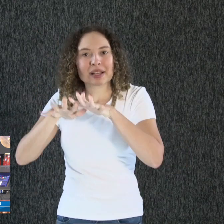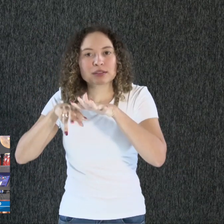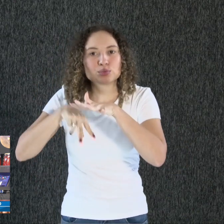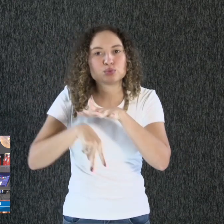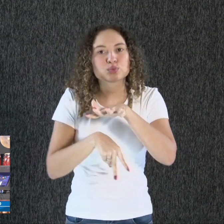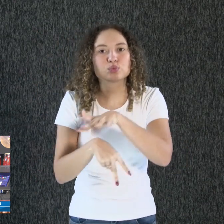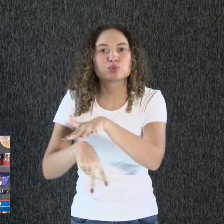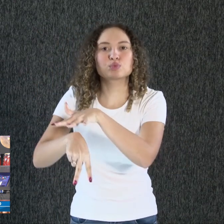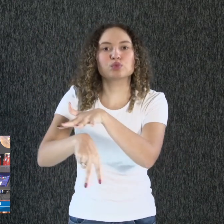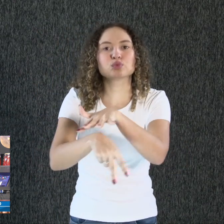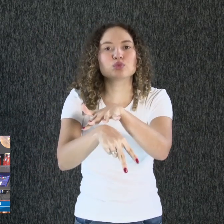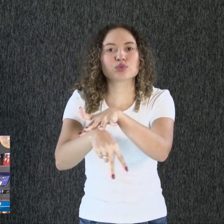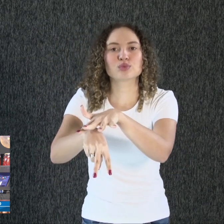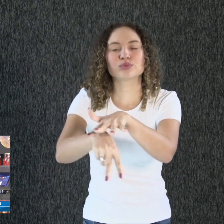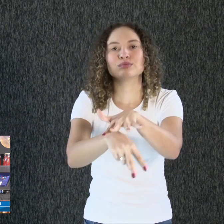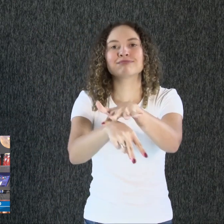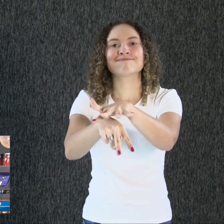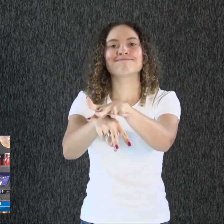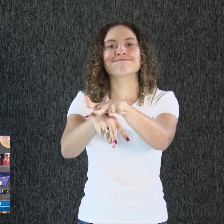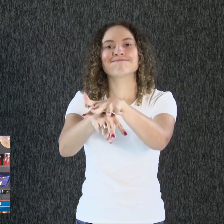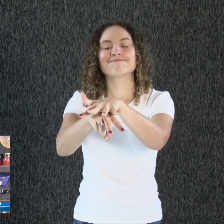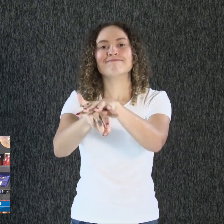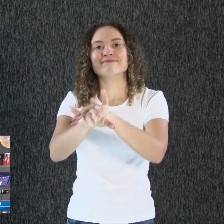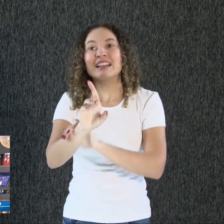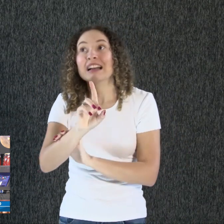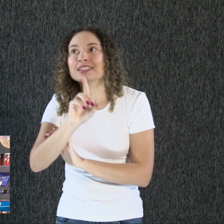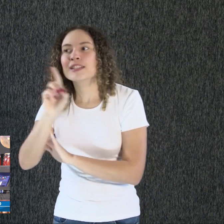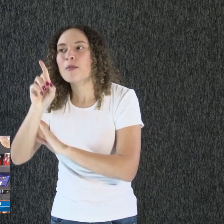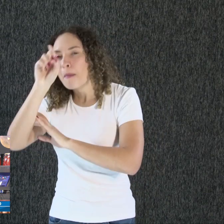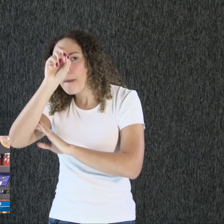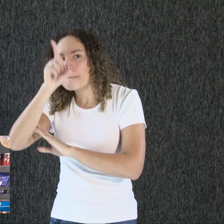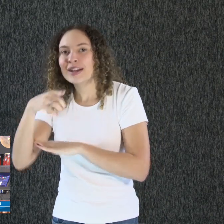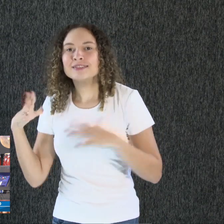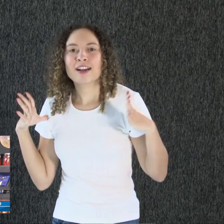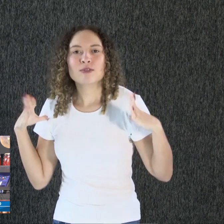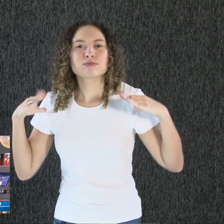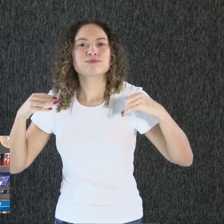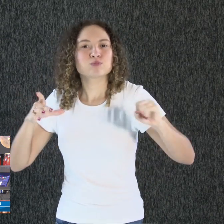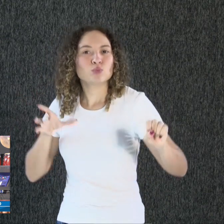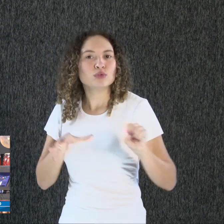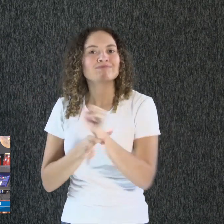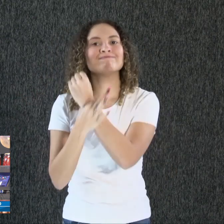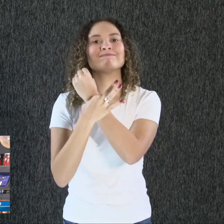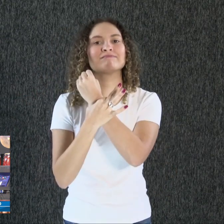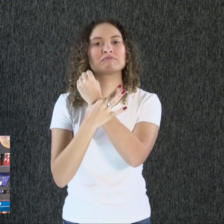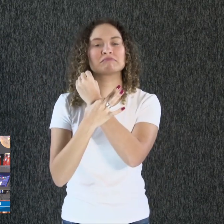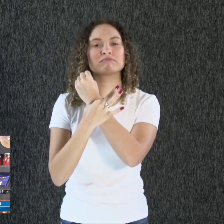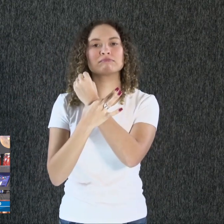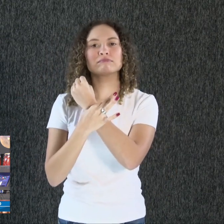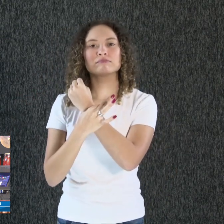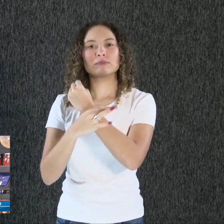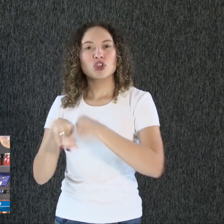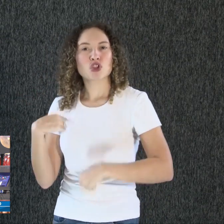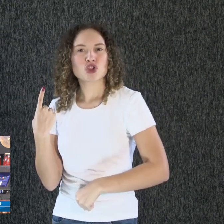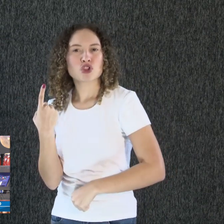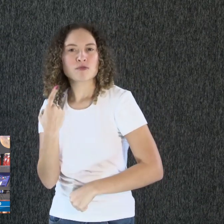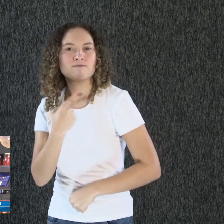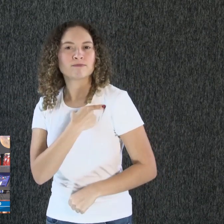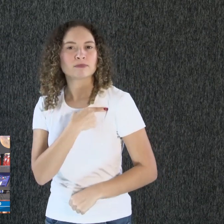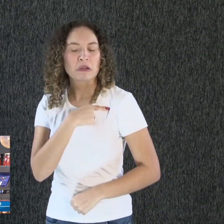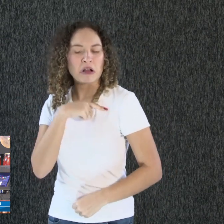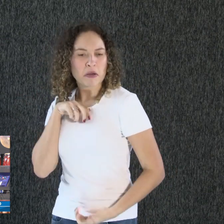caminhos. Com as mãos eles o segurarão, para que você não tropece em alguma